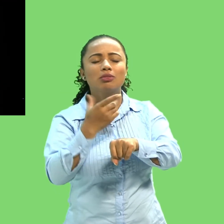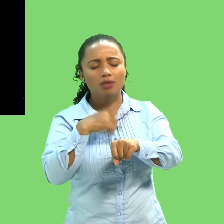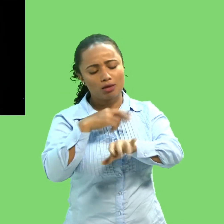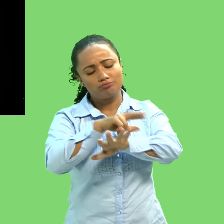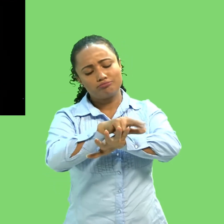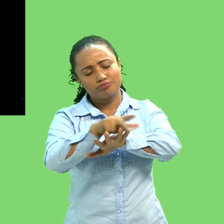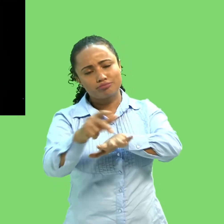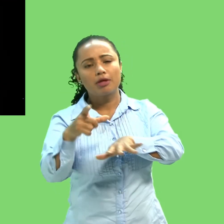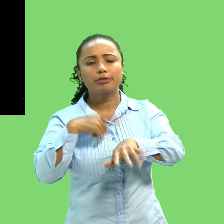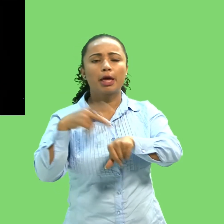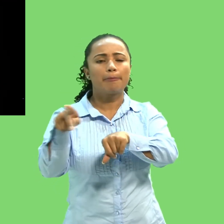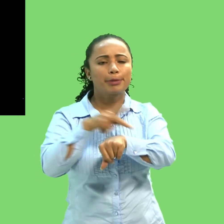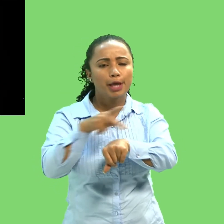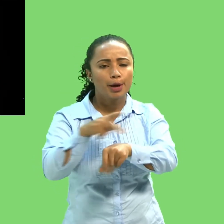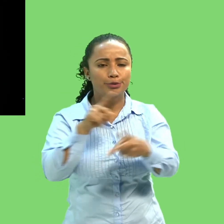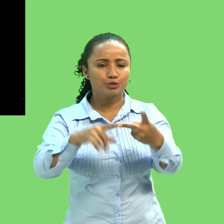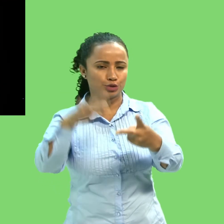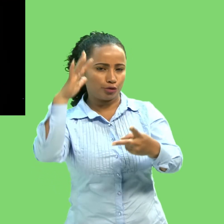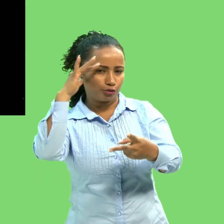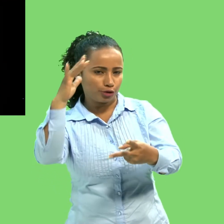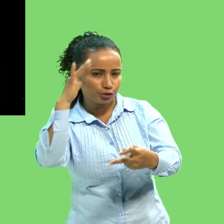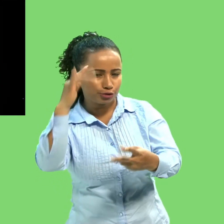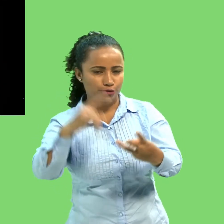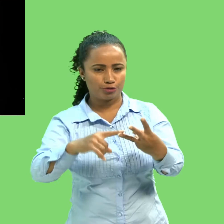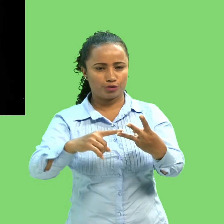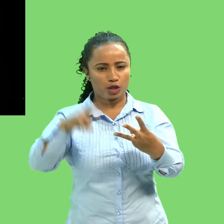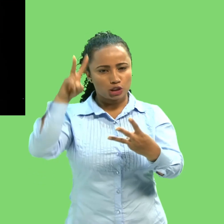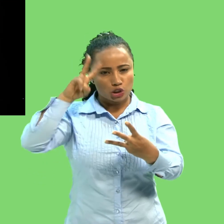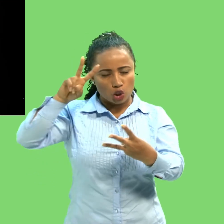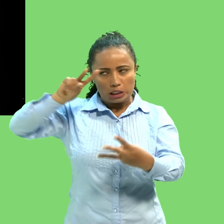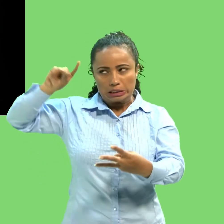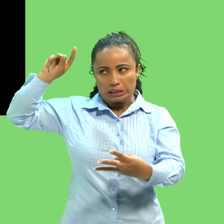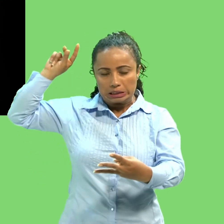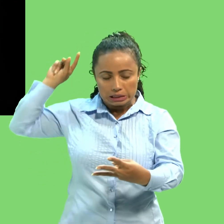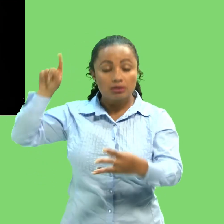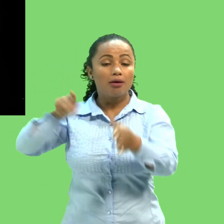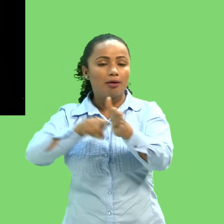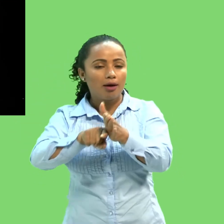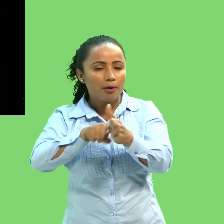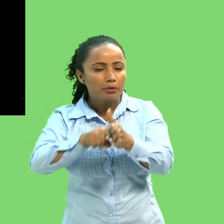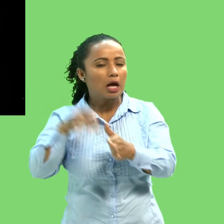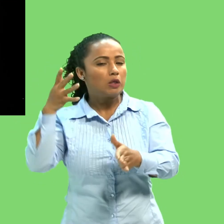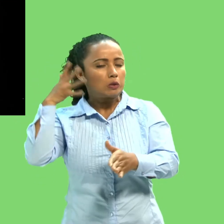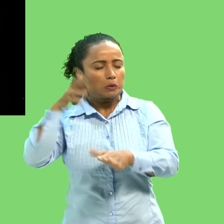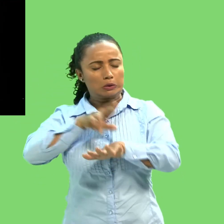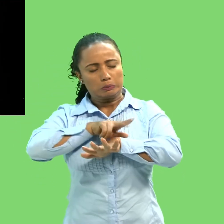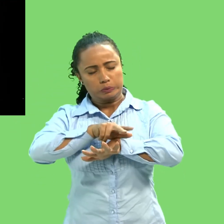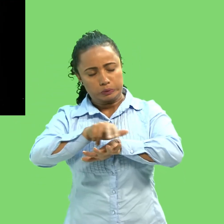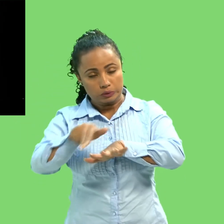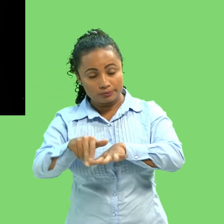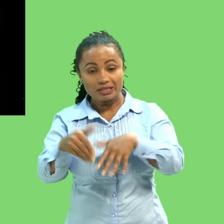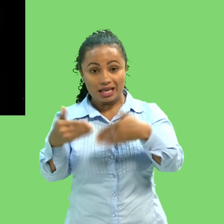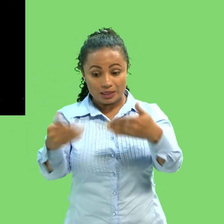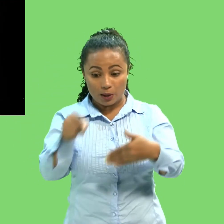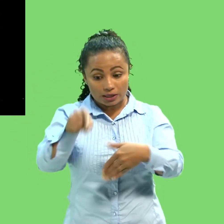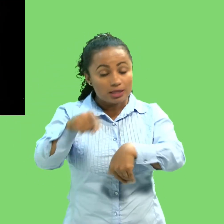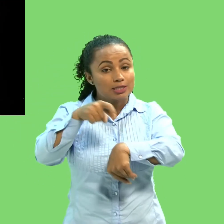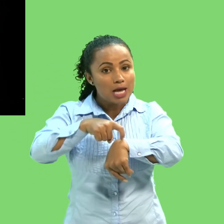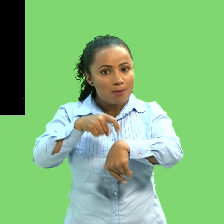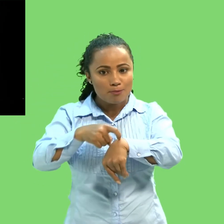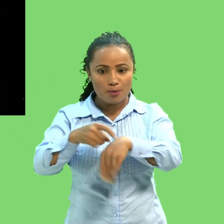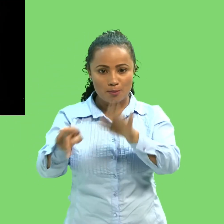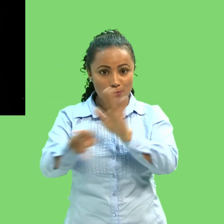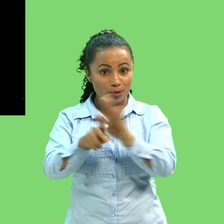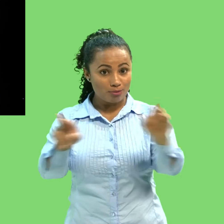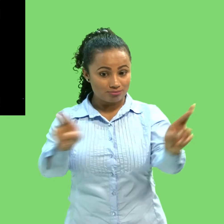a antropologia, a análise do discurso, dentre outras. Então, nesse processo aqui de relações dialógicas, podemos